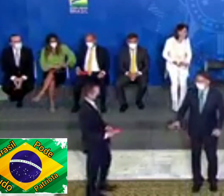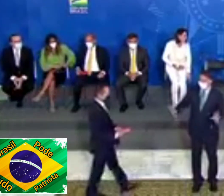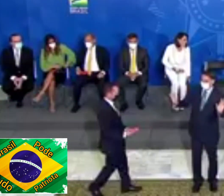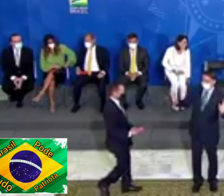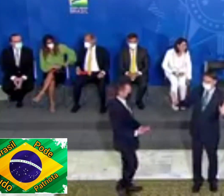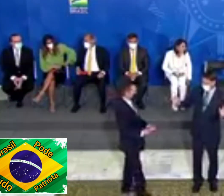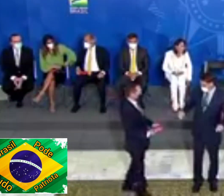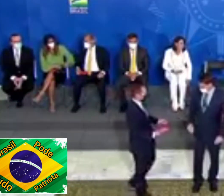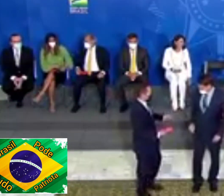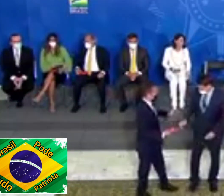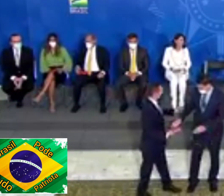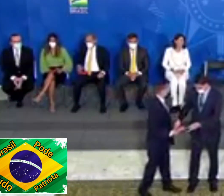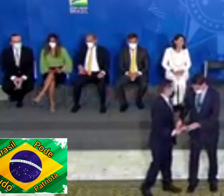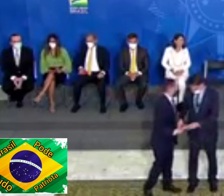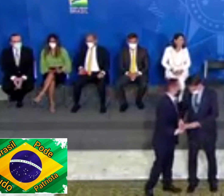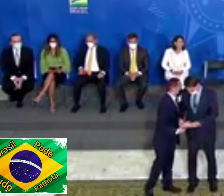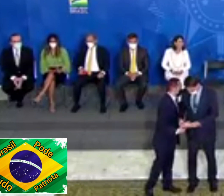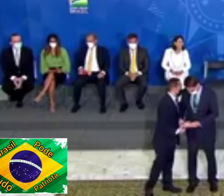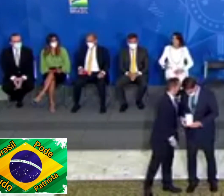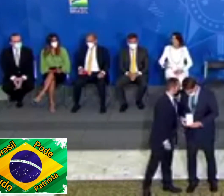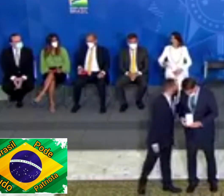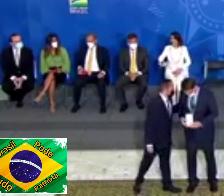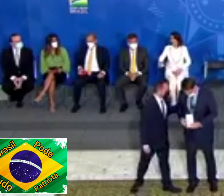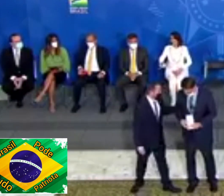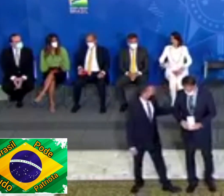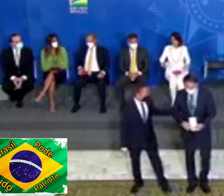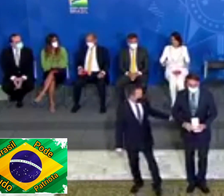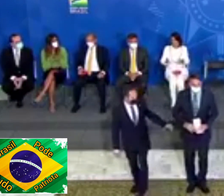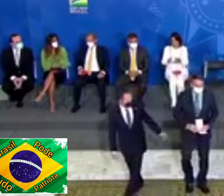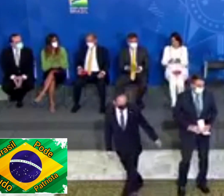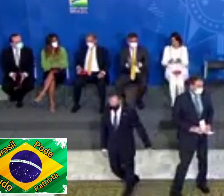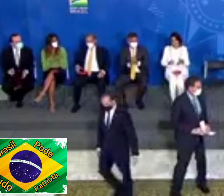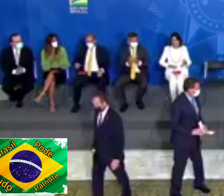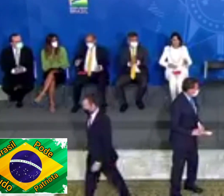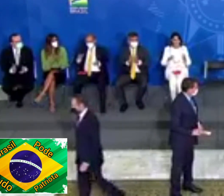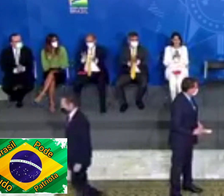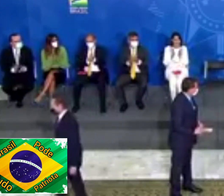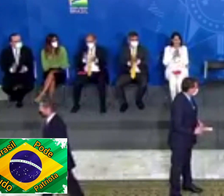Senador Rodrigo Pacheco, presidente do Senado Federal.